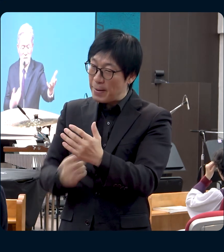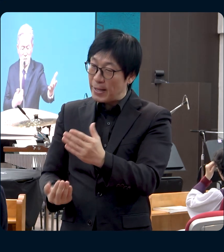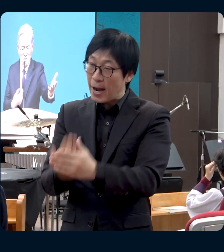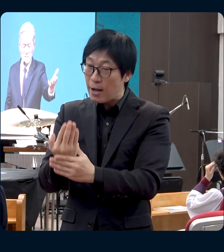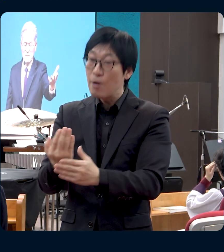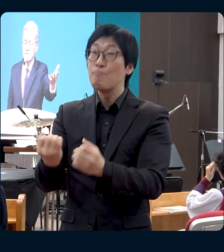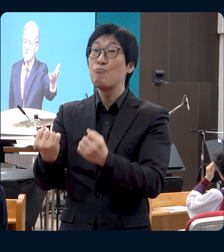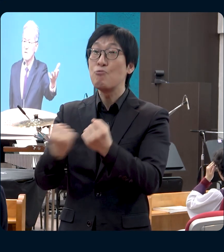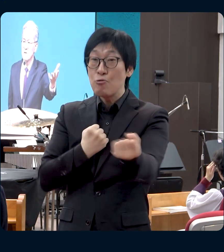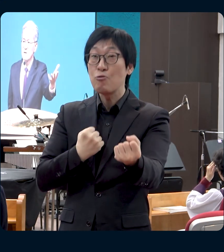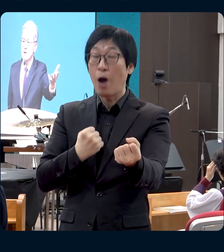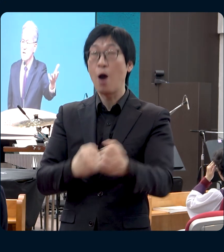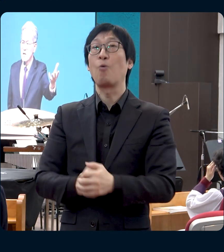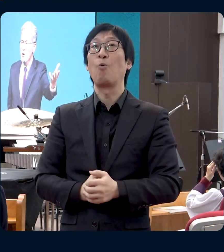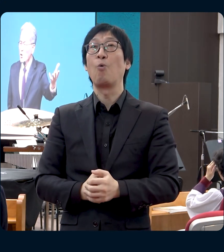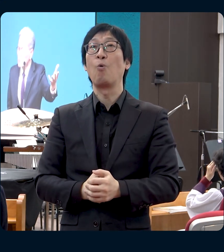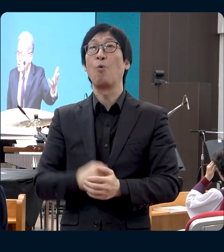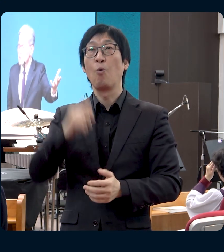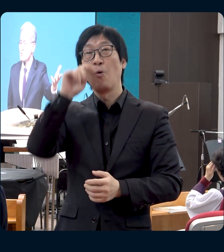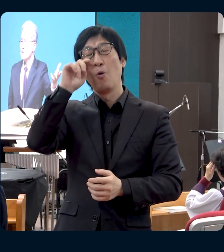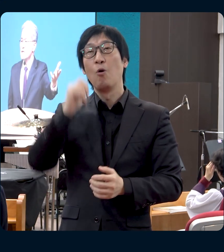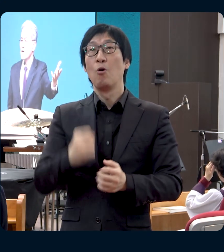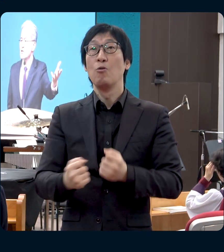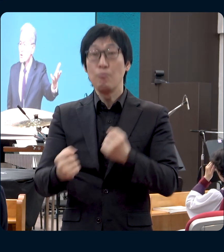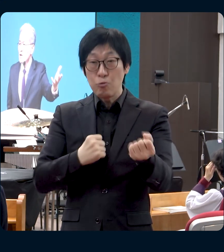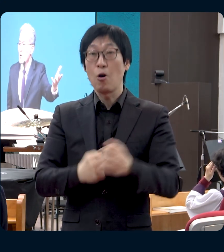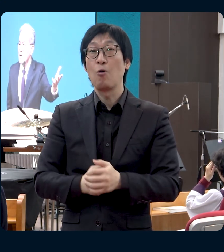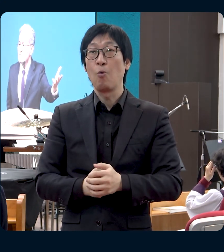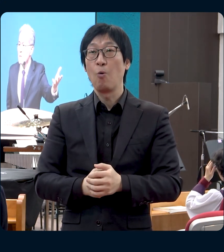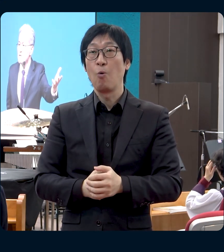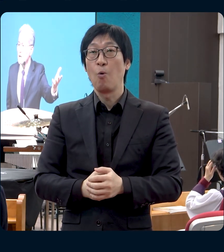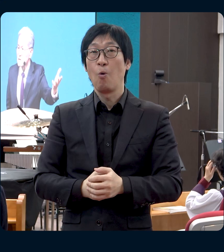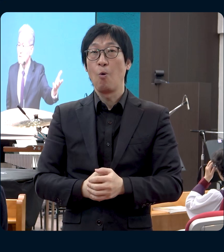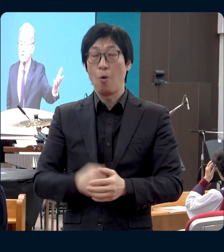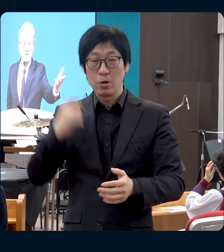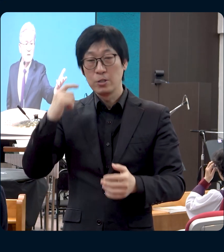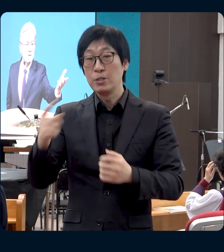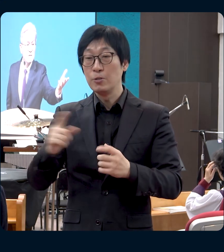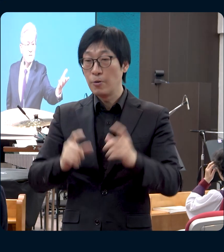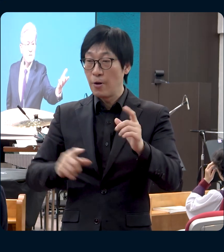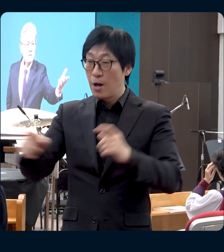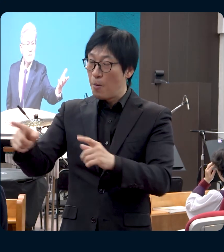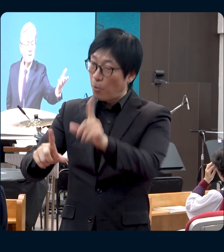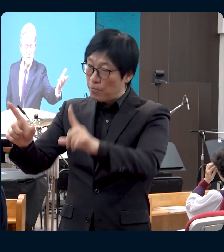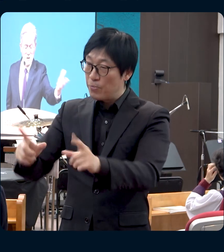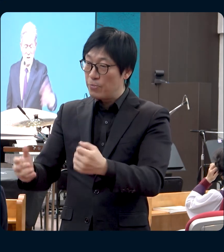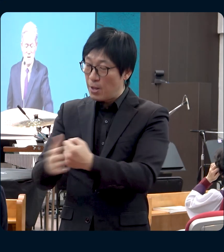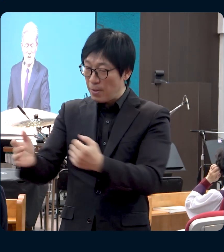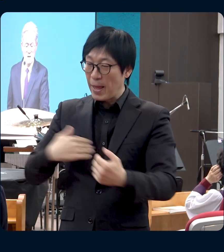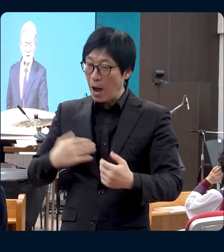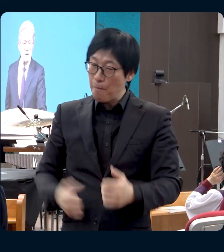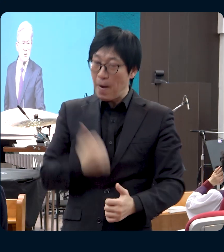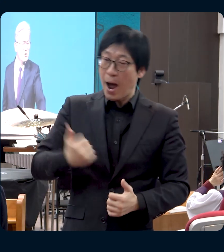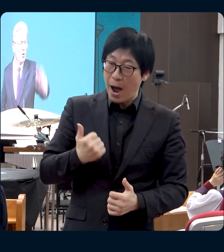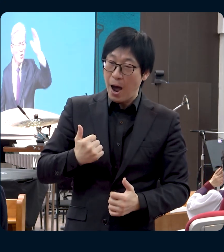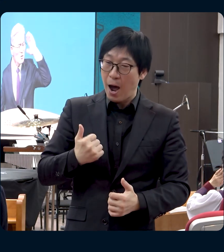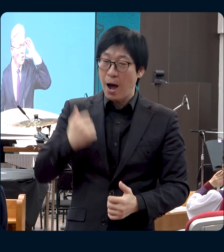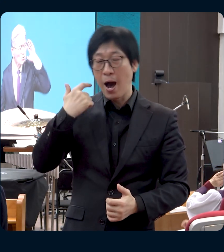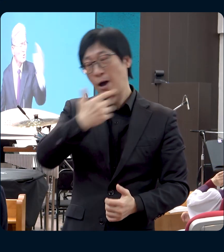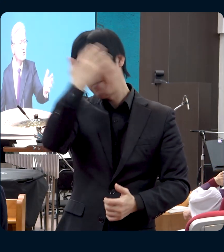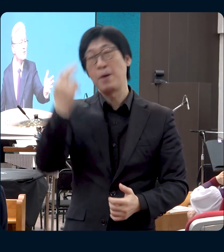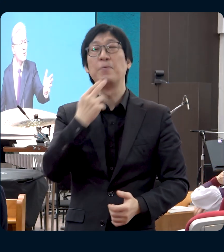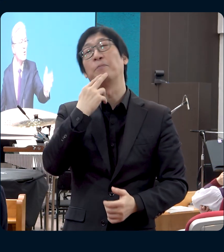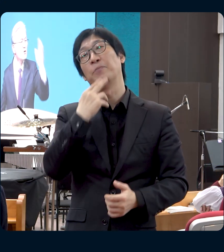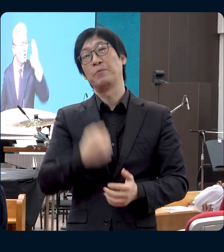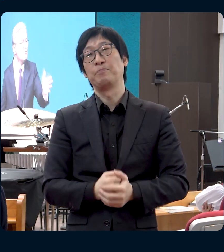있다고 한다면, 그게 어떤 이유든지 간에 절대로 아름답지 않다는 거예요. 그건